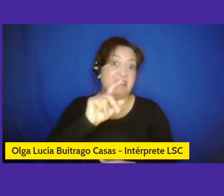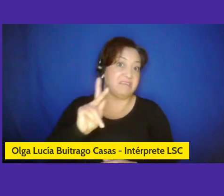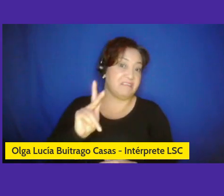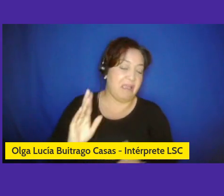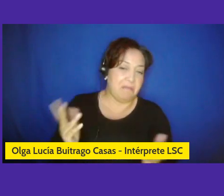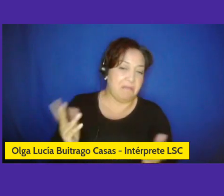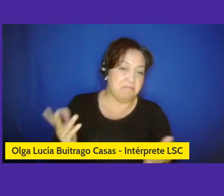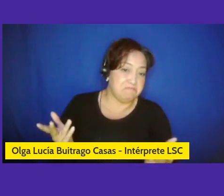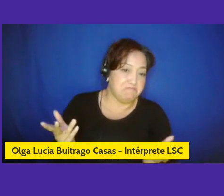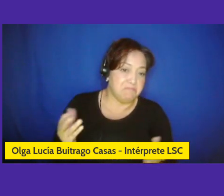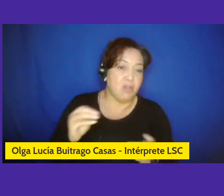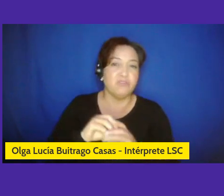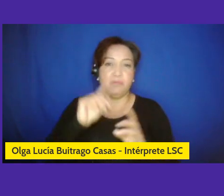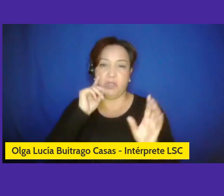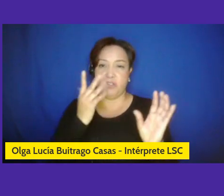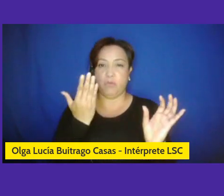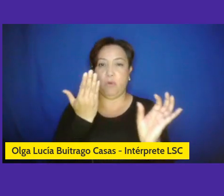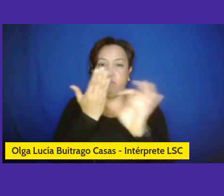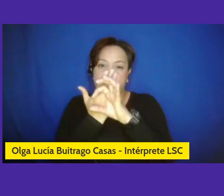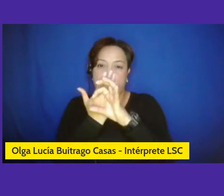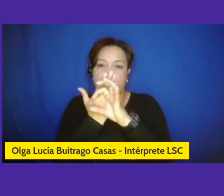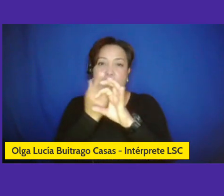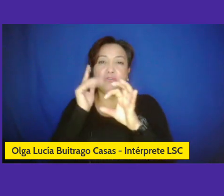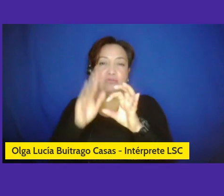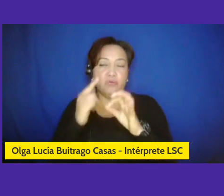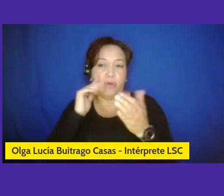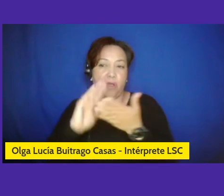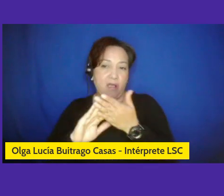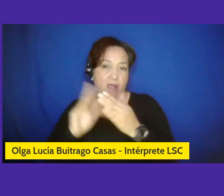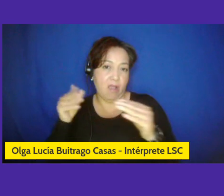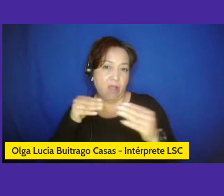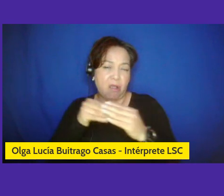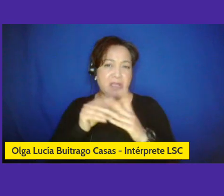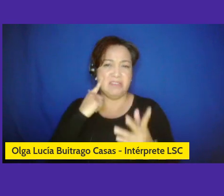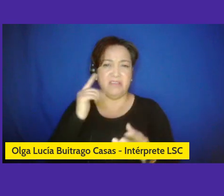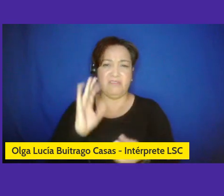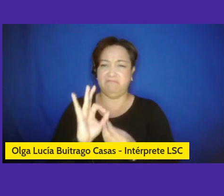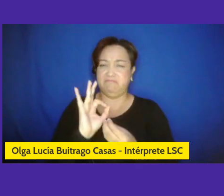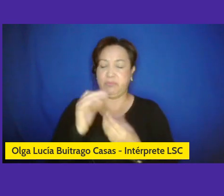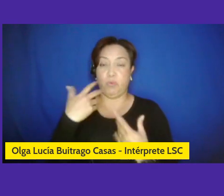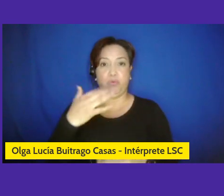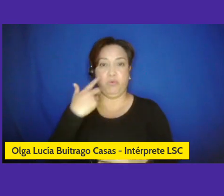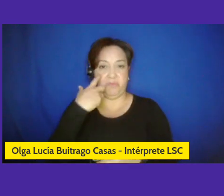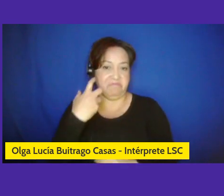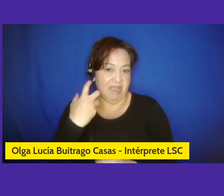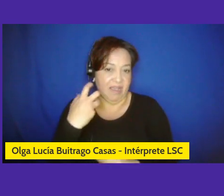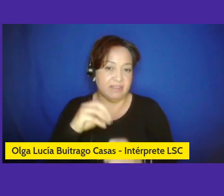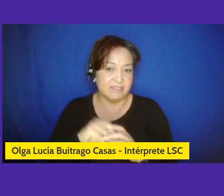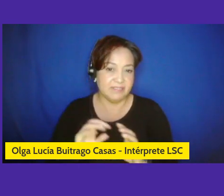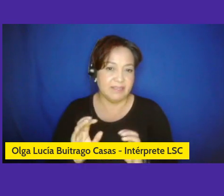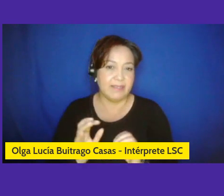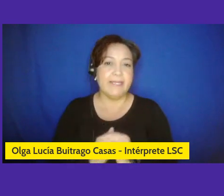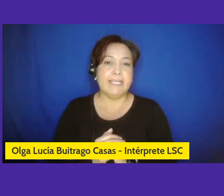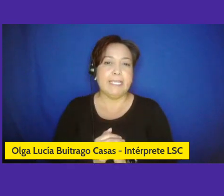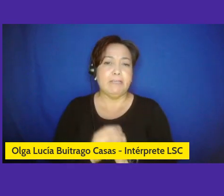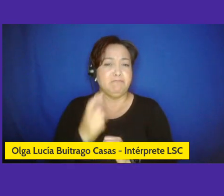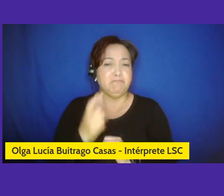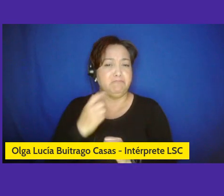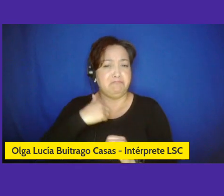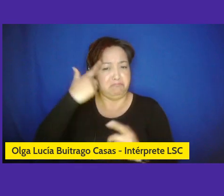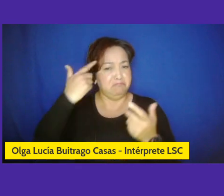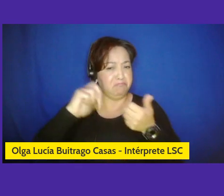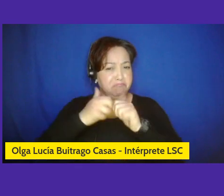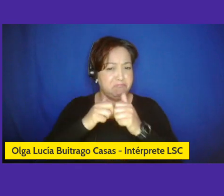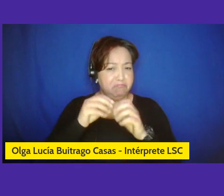poner un lente, adaptar un lente y tienes una calidad increíble. No, me parece que está bien, que es otra